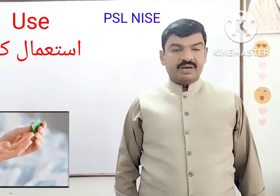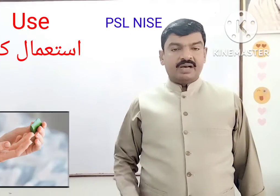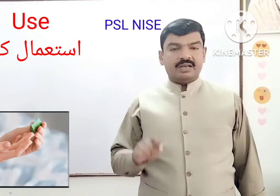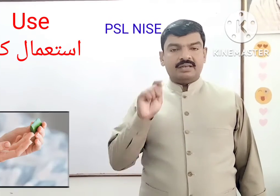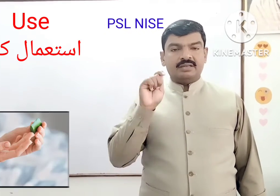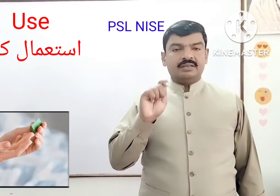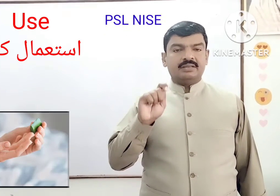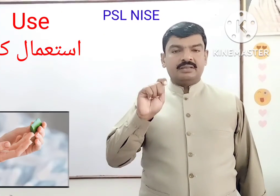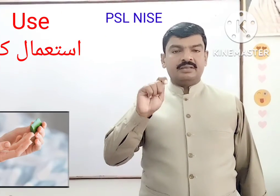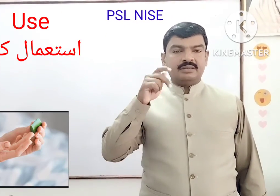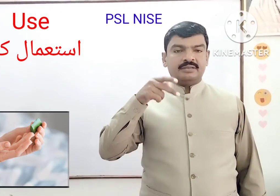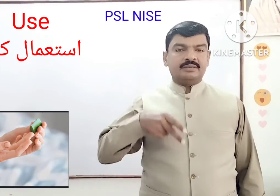इस्तेमाल,